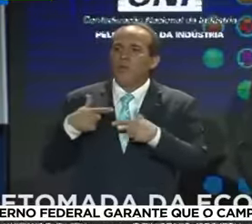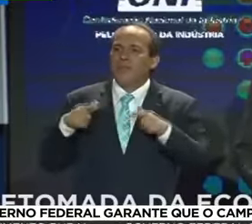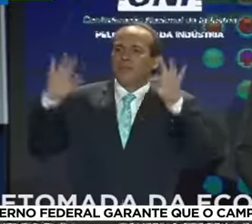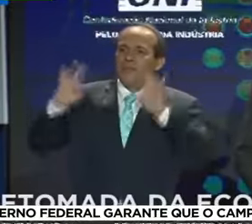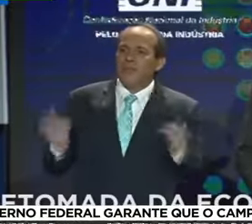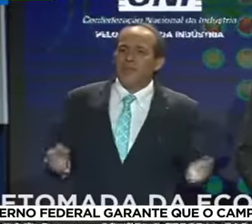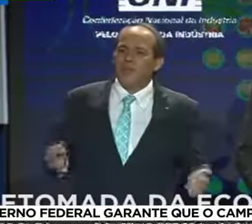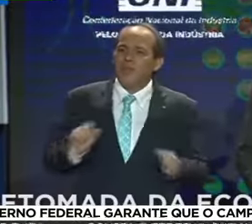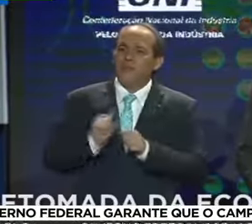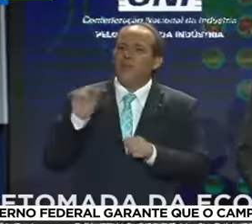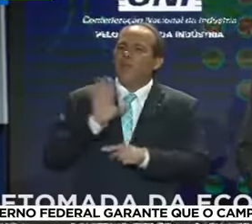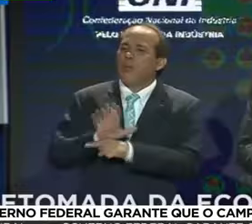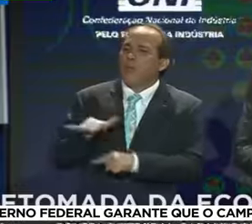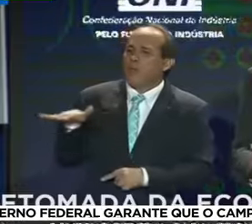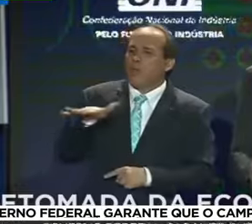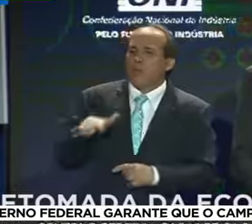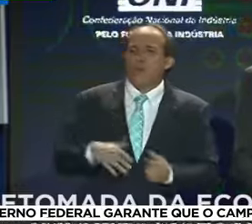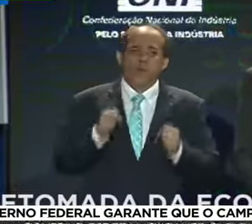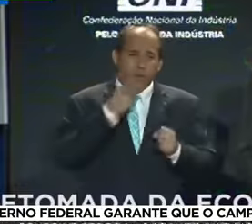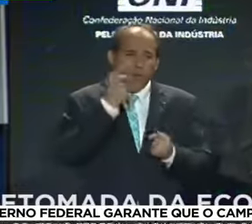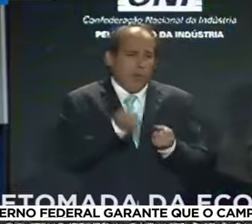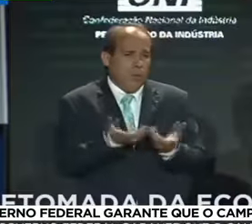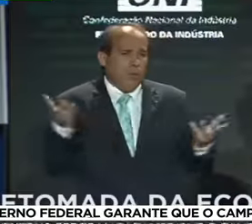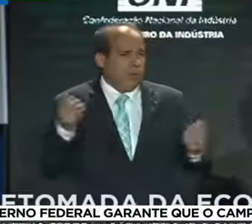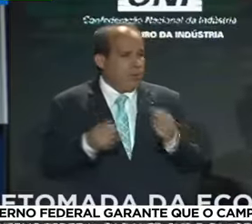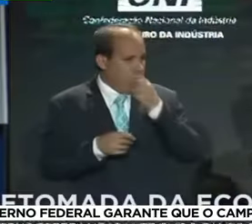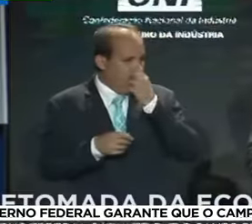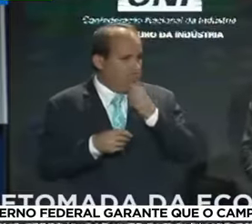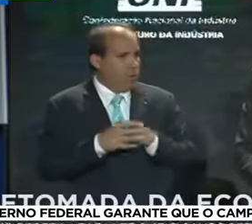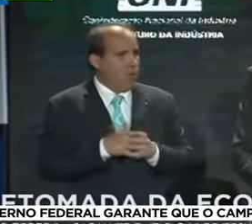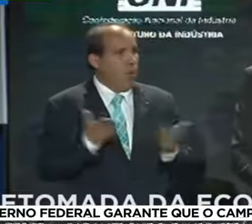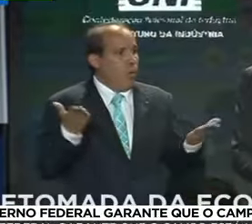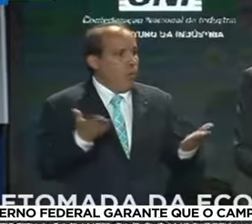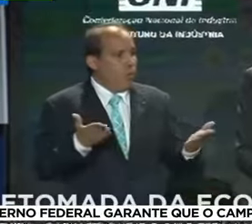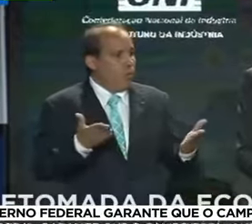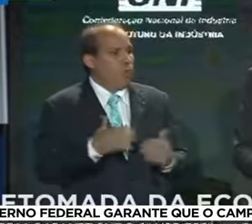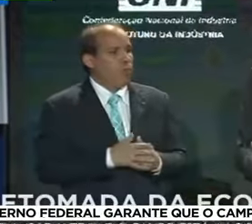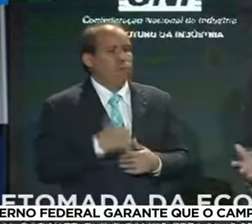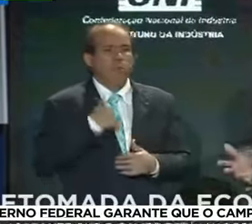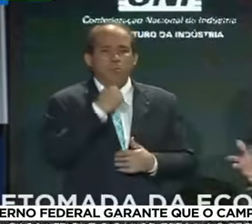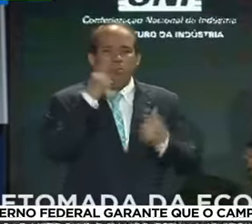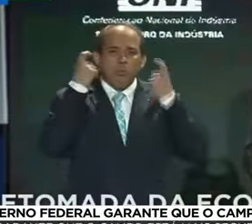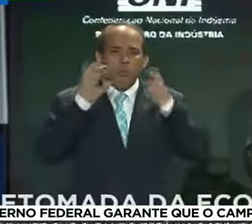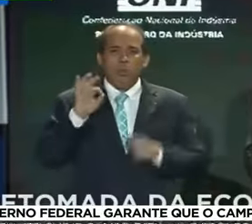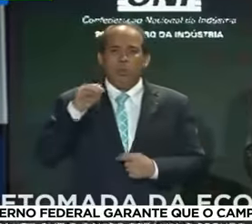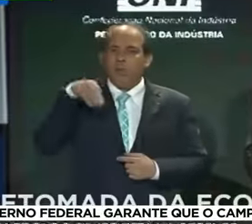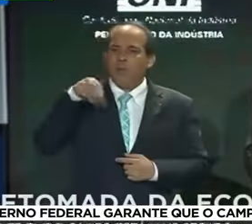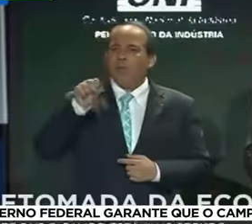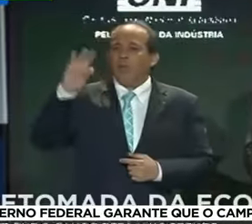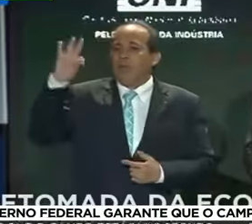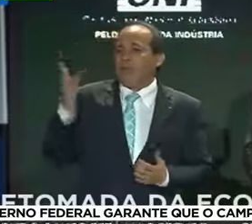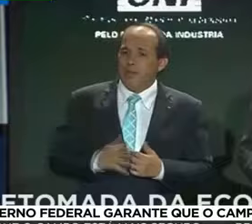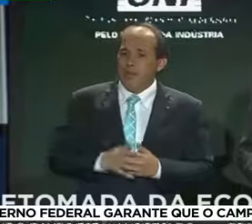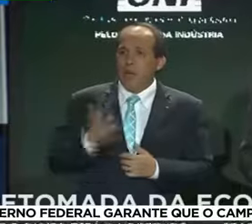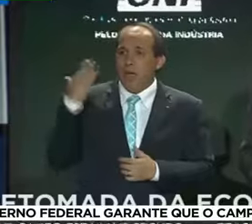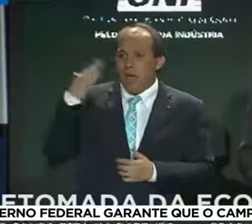fizemos para ajudá-los? Eu posso falar alguma coisa. Hoje eu não se preocupo mais com o MST.